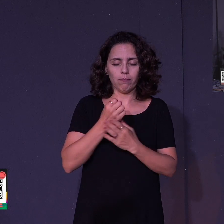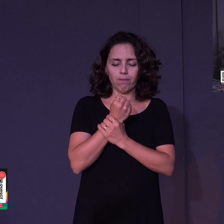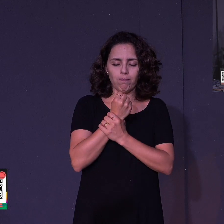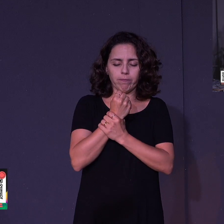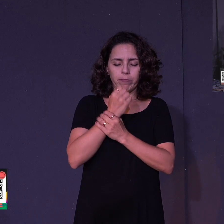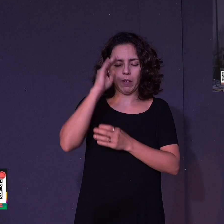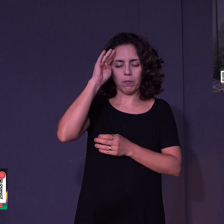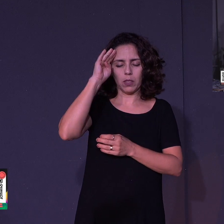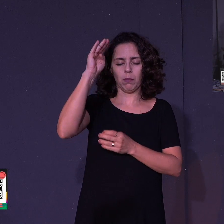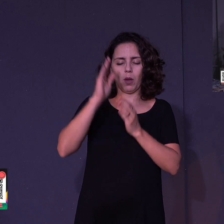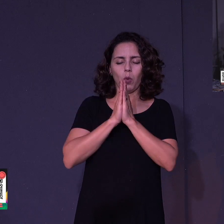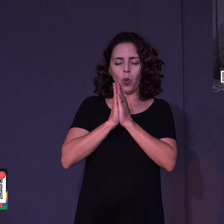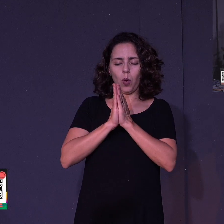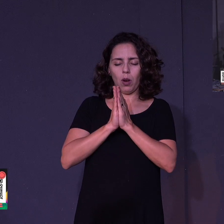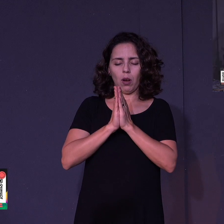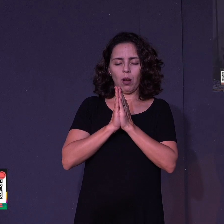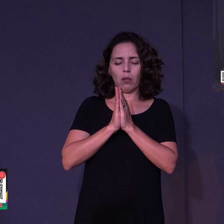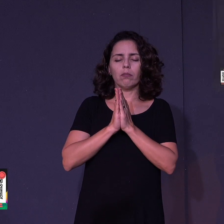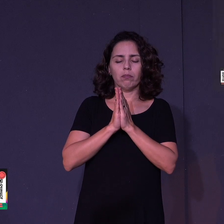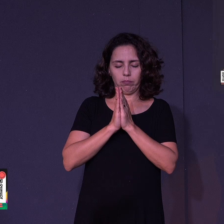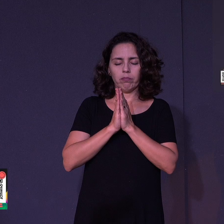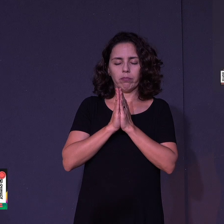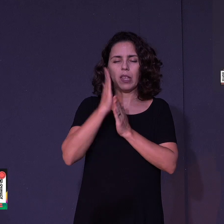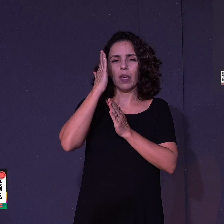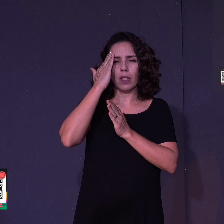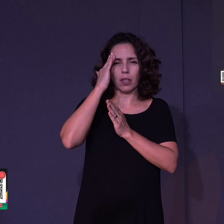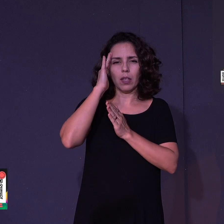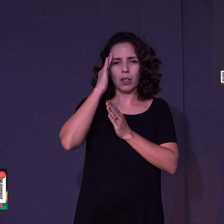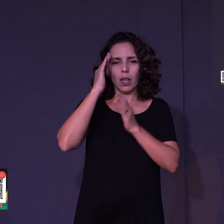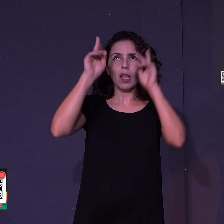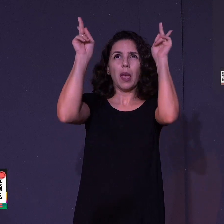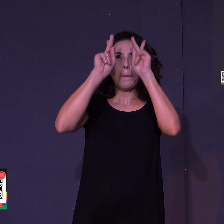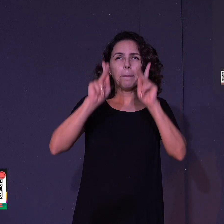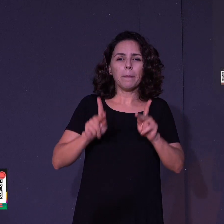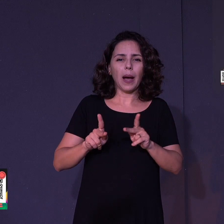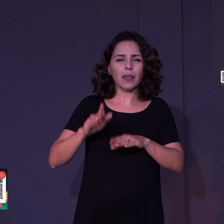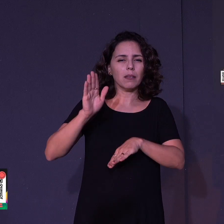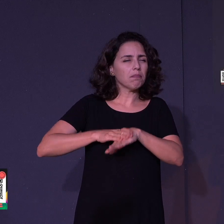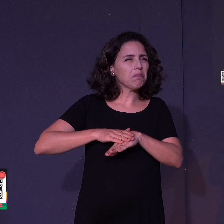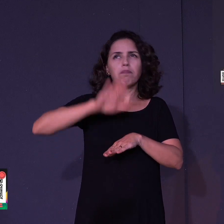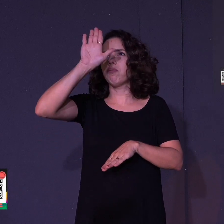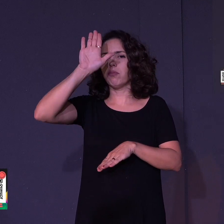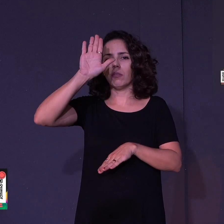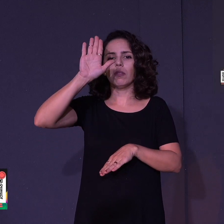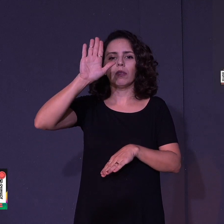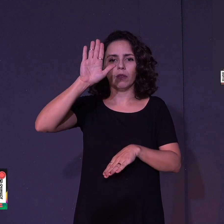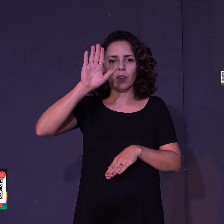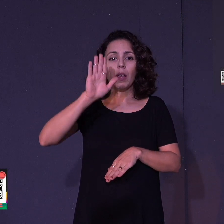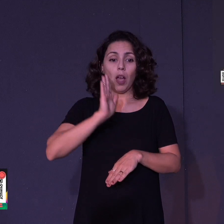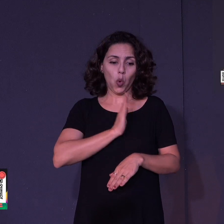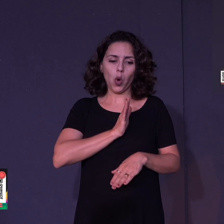priorizar, orar e saber que a paz do Senhor, que excede todo entendimento, vai guardar o meu coração diante de toda a luta que eu